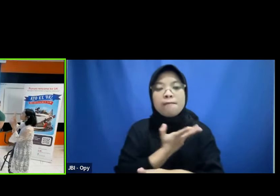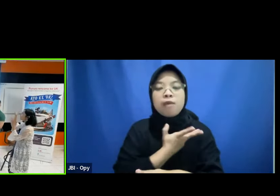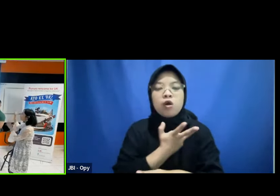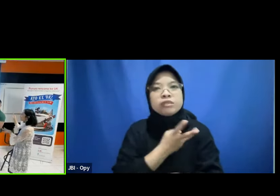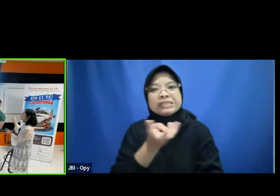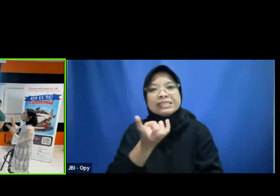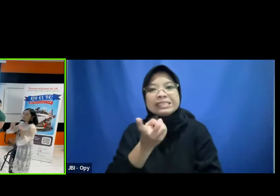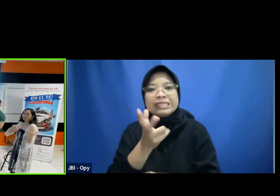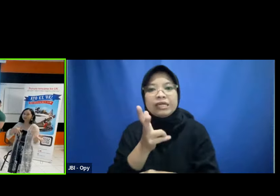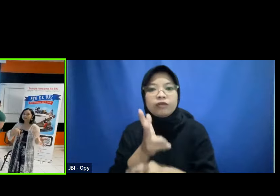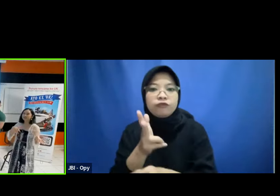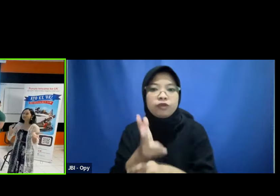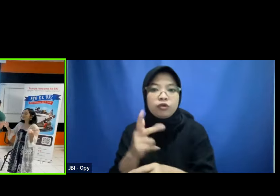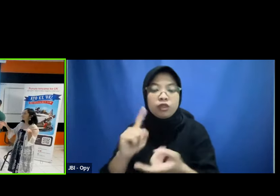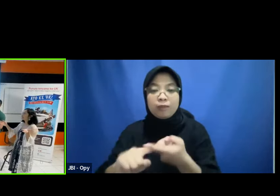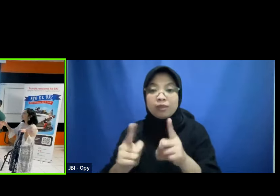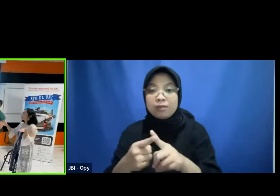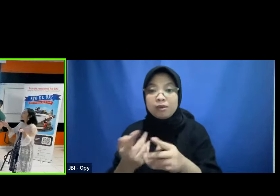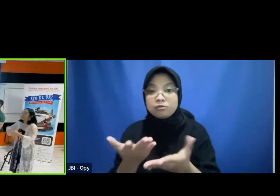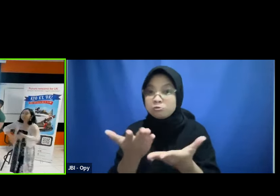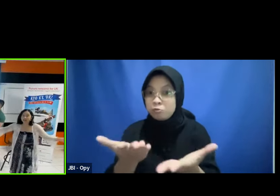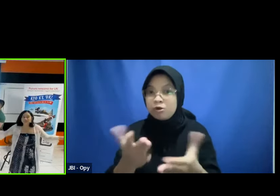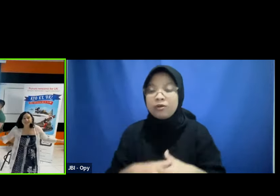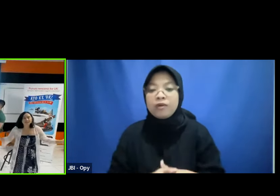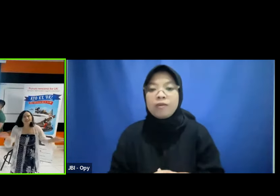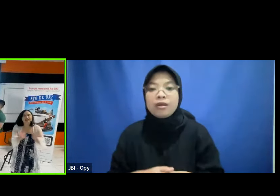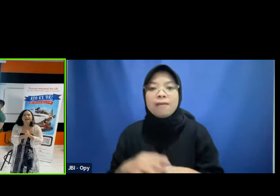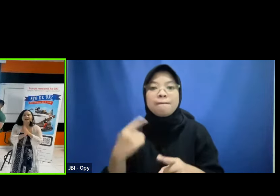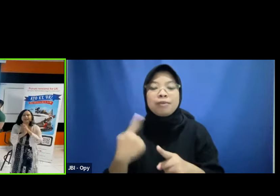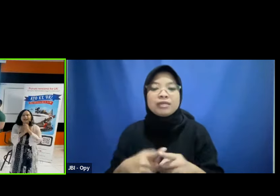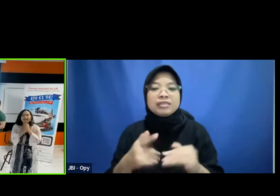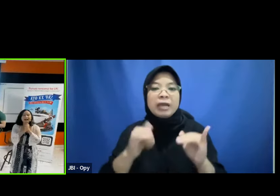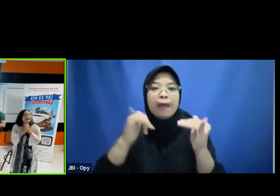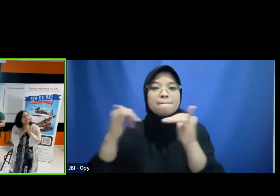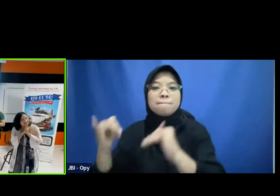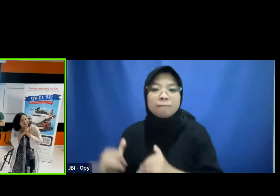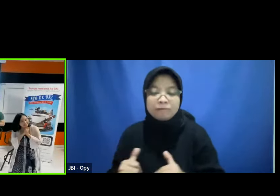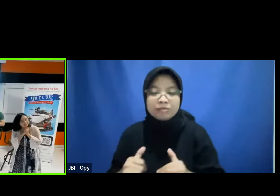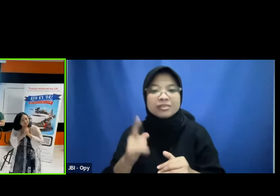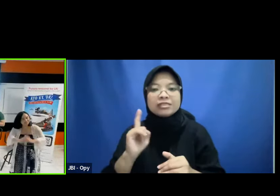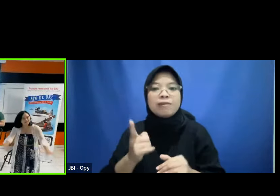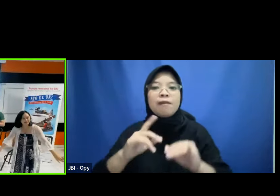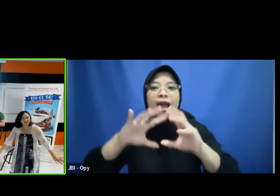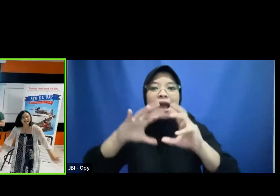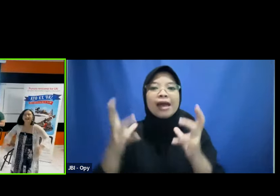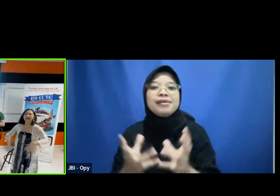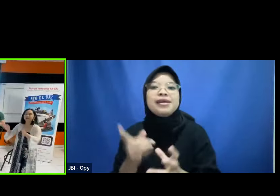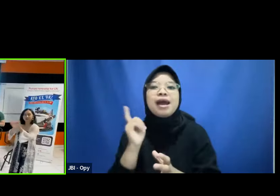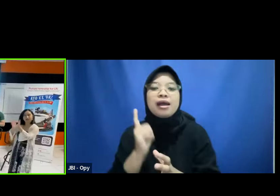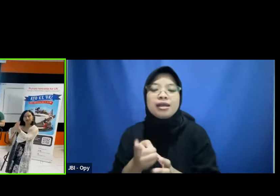sedikit video untuk teman-teman dan juga sedikit games gitu ya karena kita ada hadiah